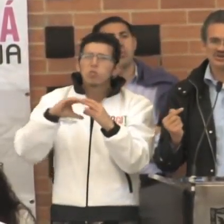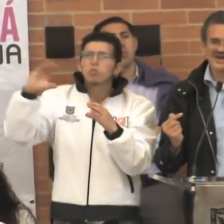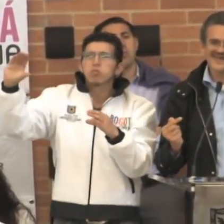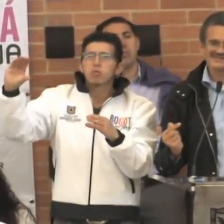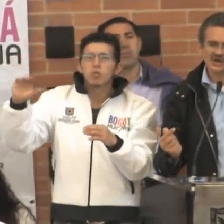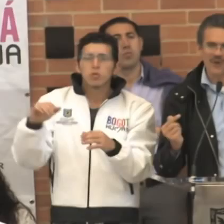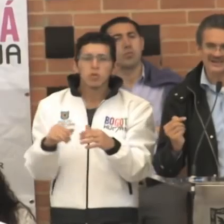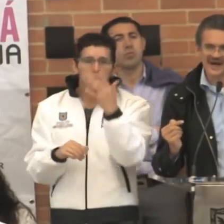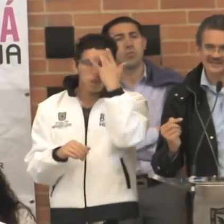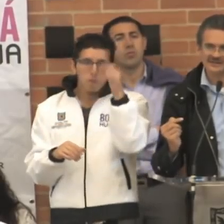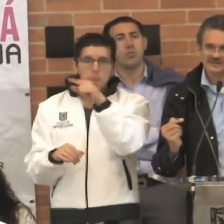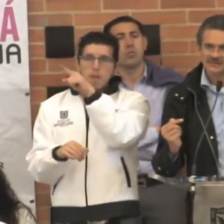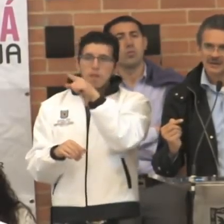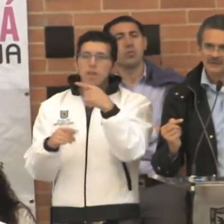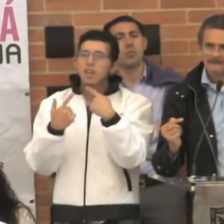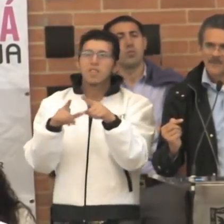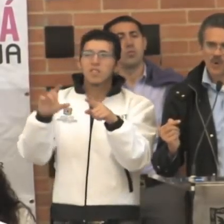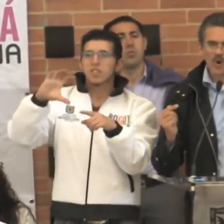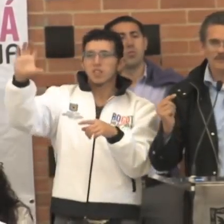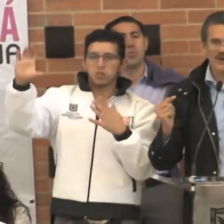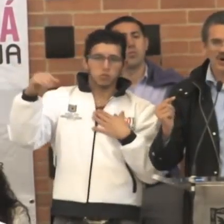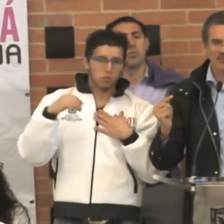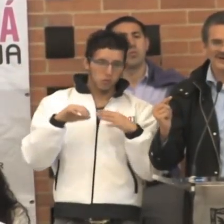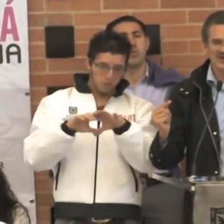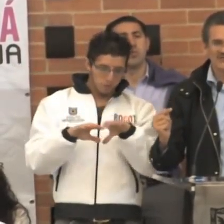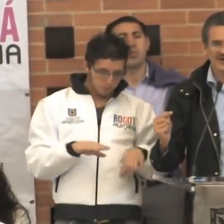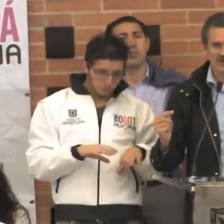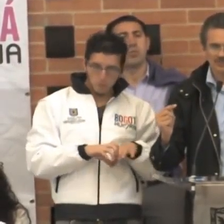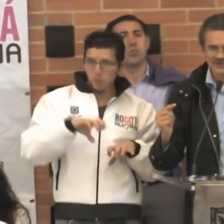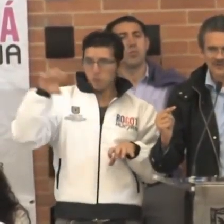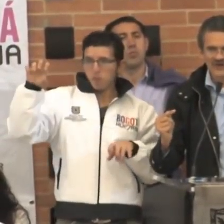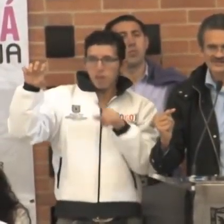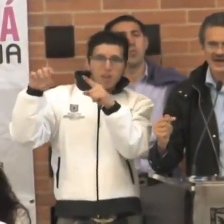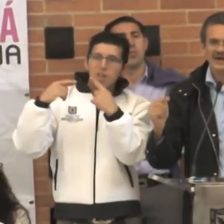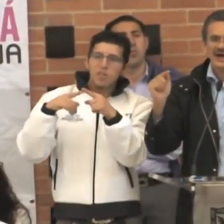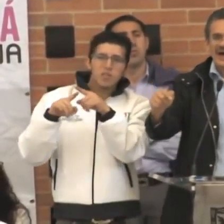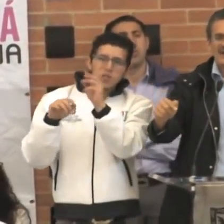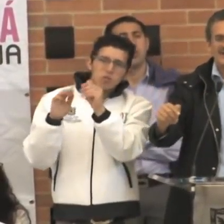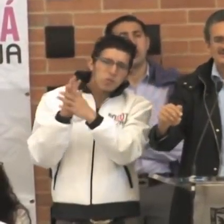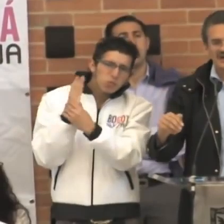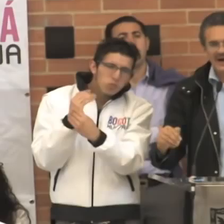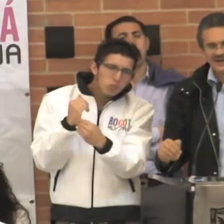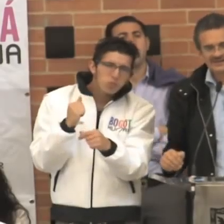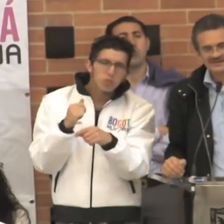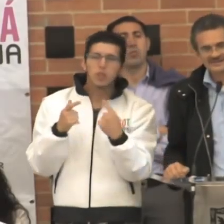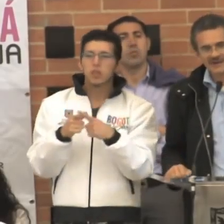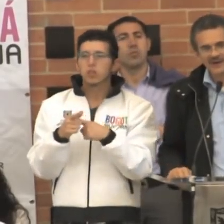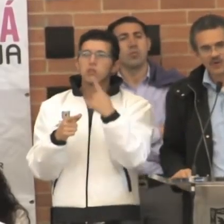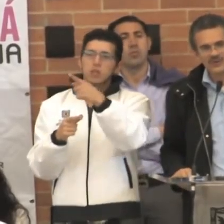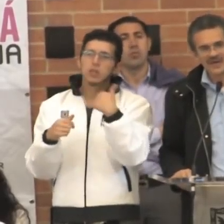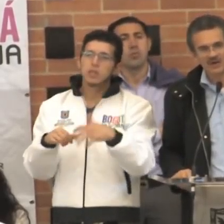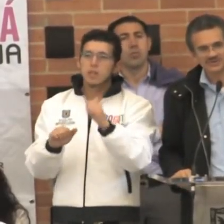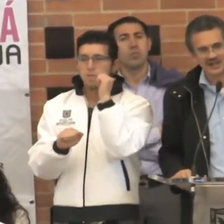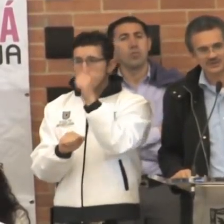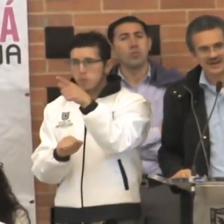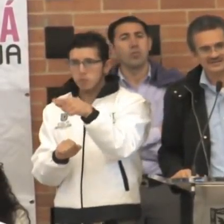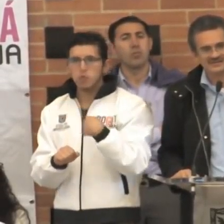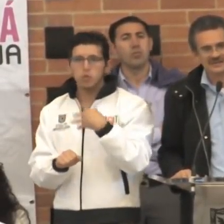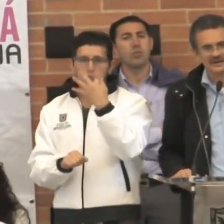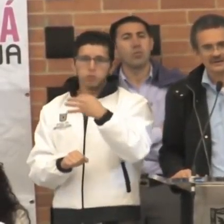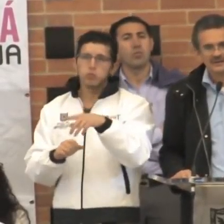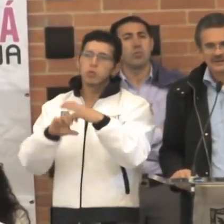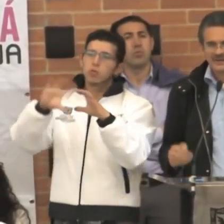situación de desigualdad golpeó con mayor con mayor fuerza a quienes a quienes estaban ubicados en